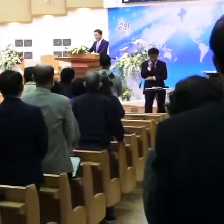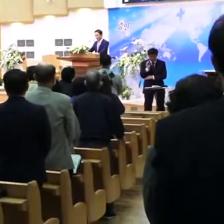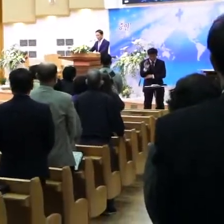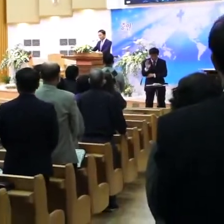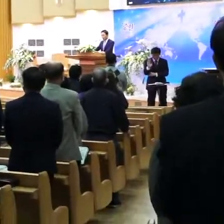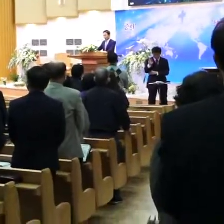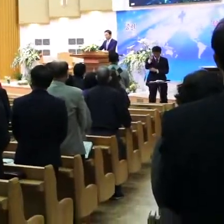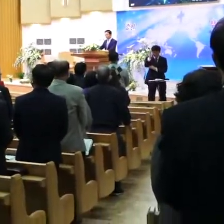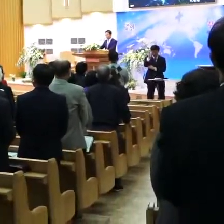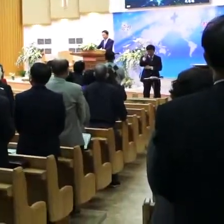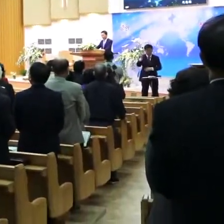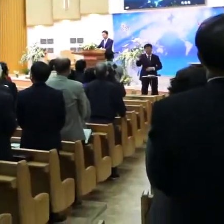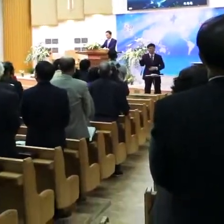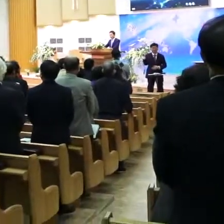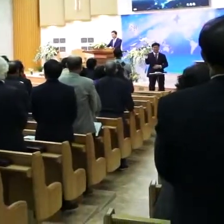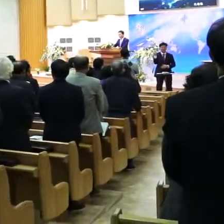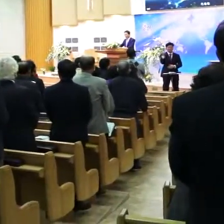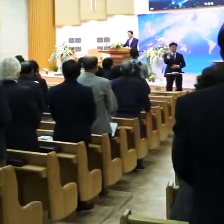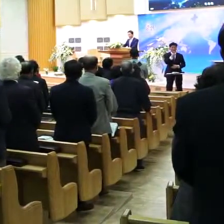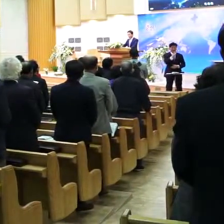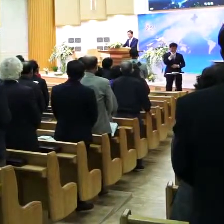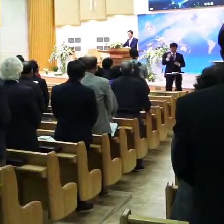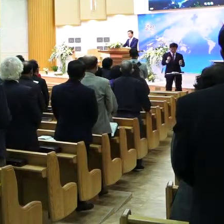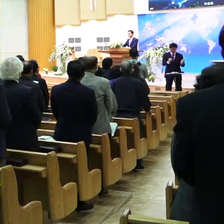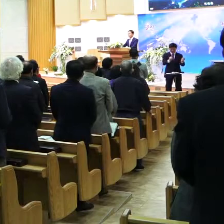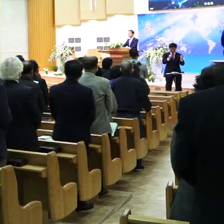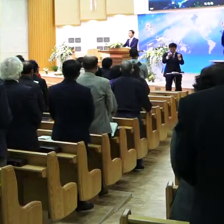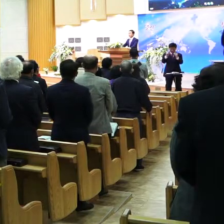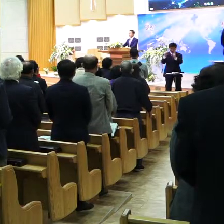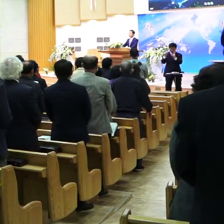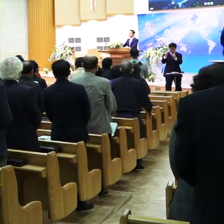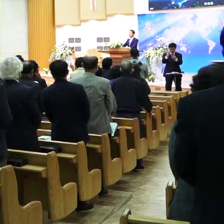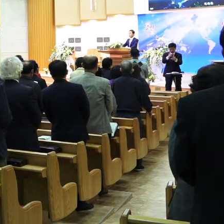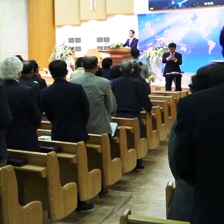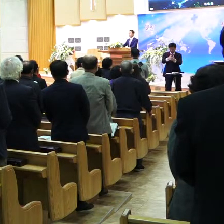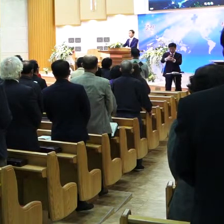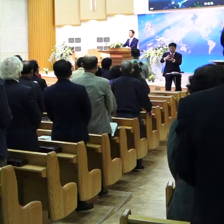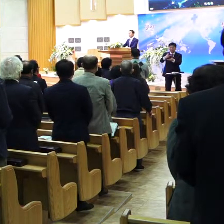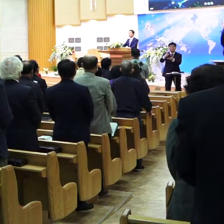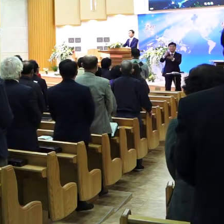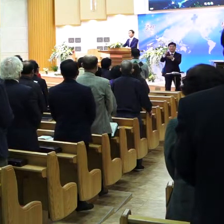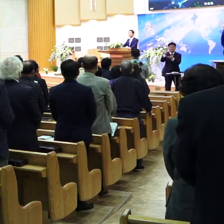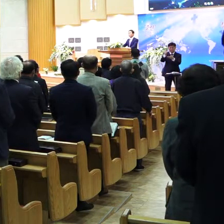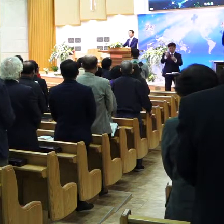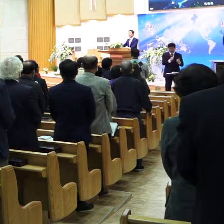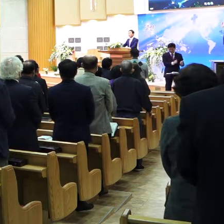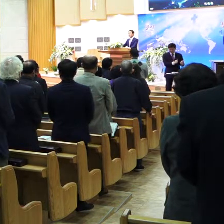주님께 영광 다시 사신 주